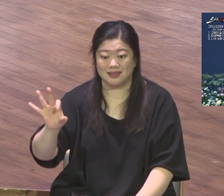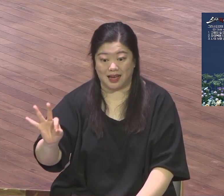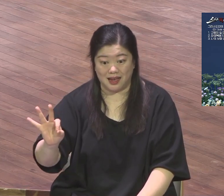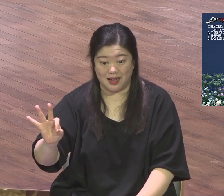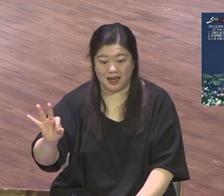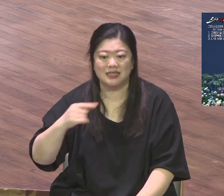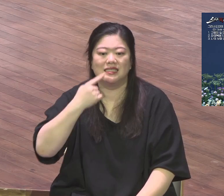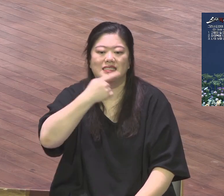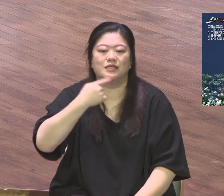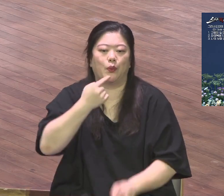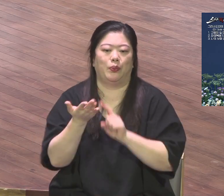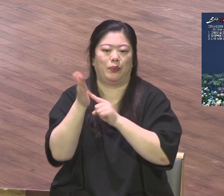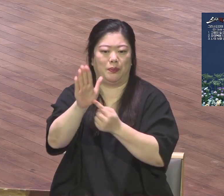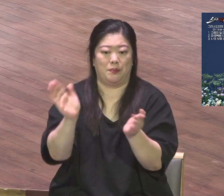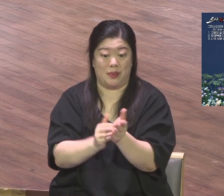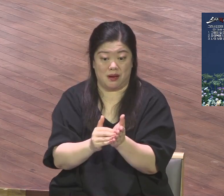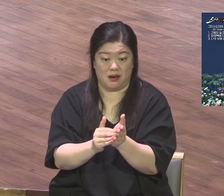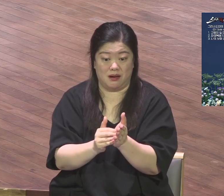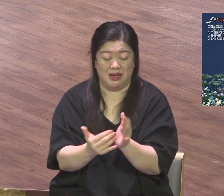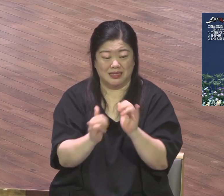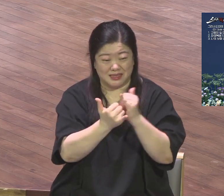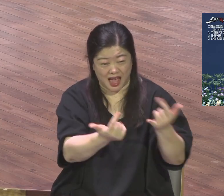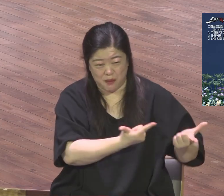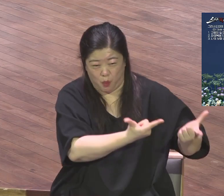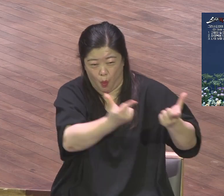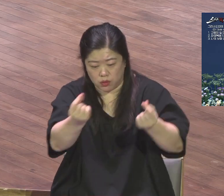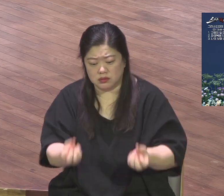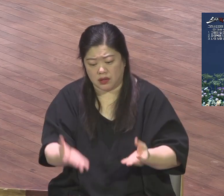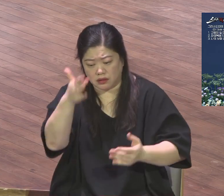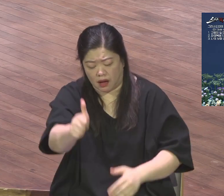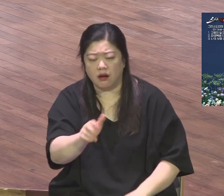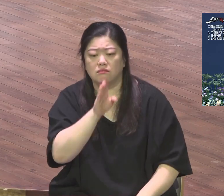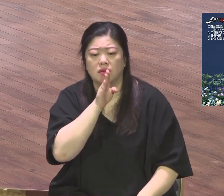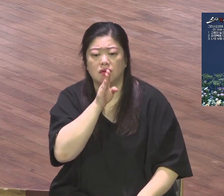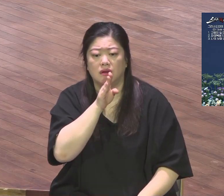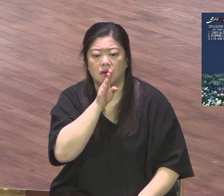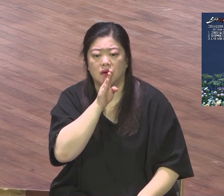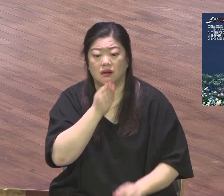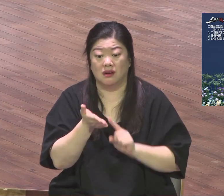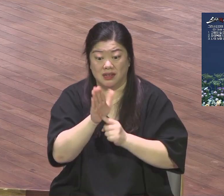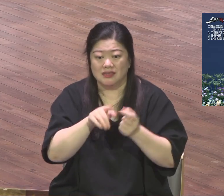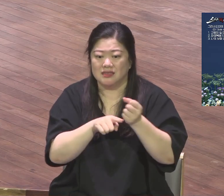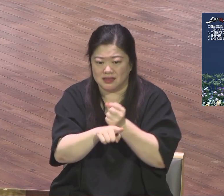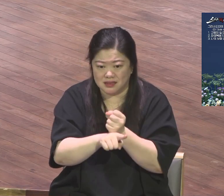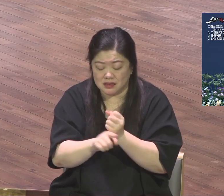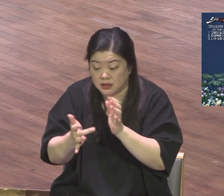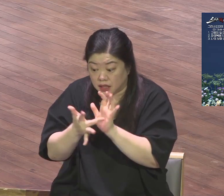확대하고 심화시켜가지고 이것을 직업 소명설로 표현을 한 거예요. 여러분 보세요.